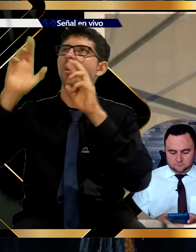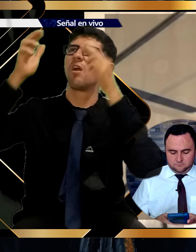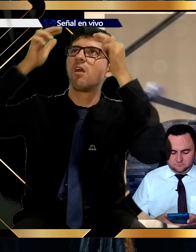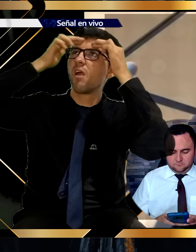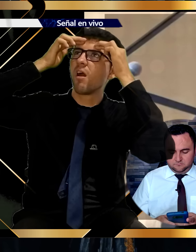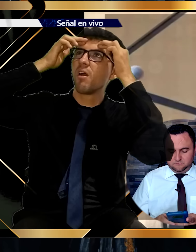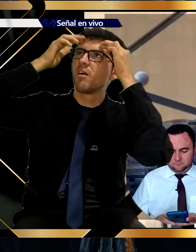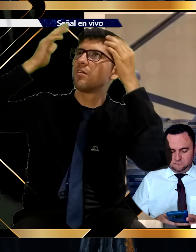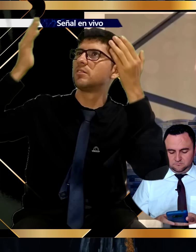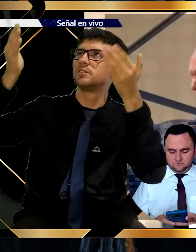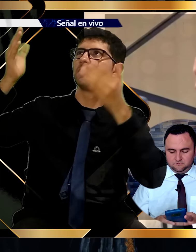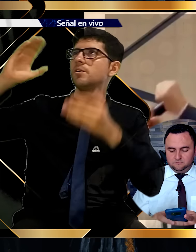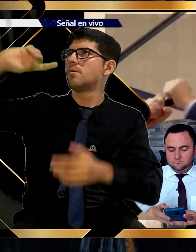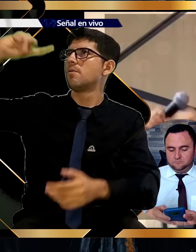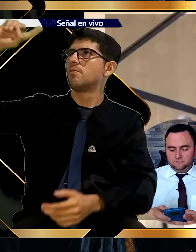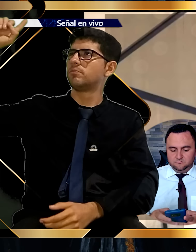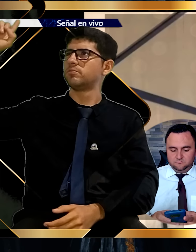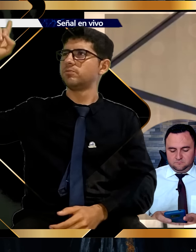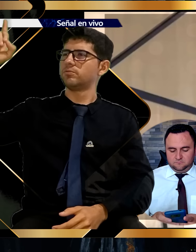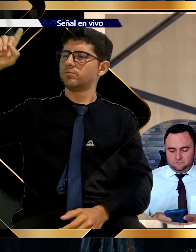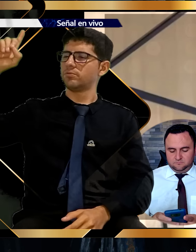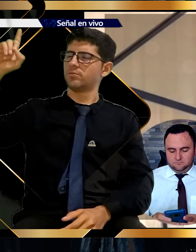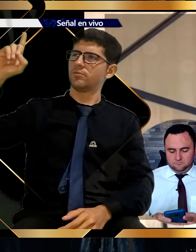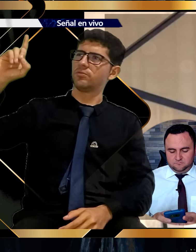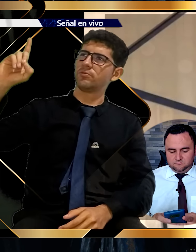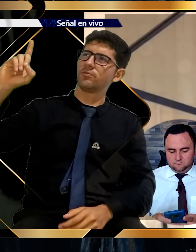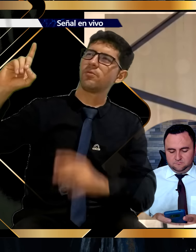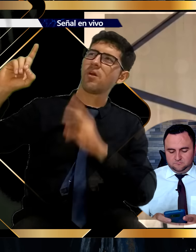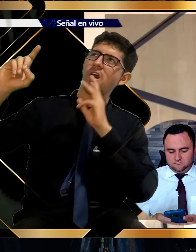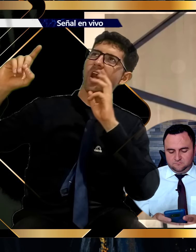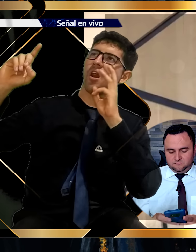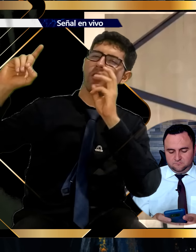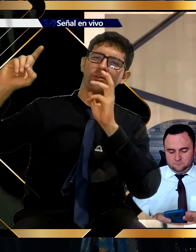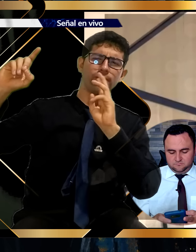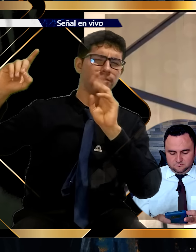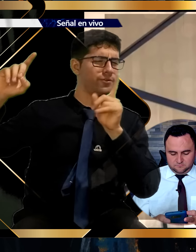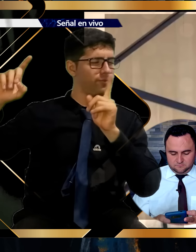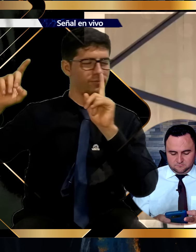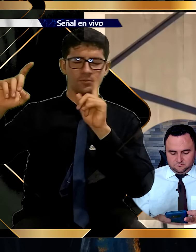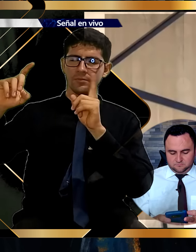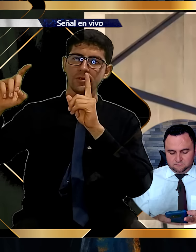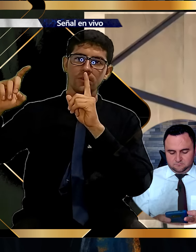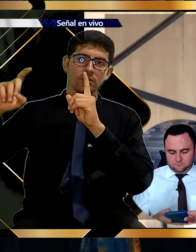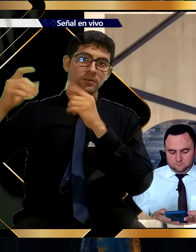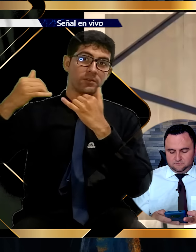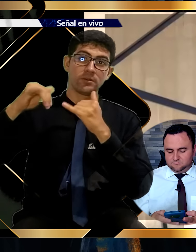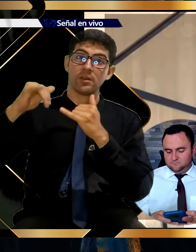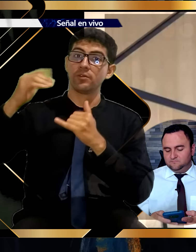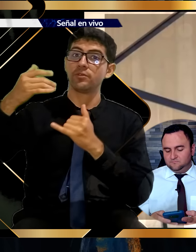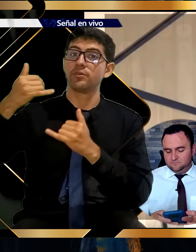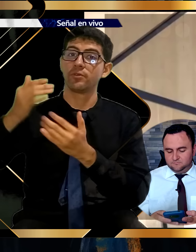y está acabando con todo eso. Pero ya no, eso no es para nosotros. Ya nosotros nos hemos ido con Él.